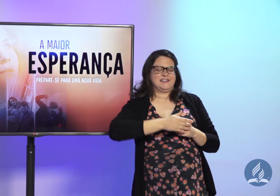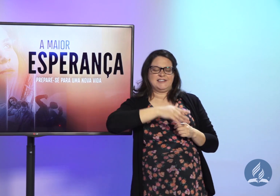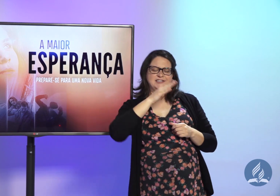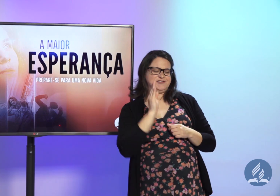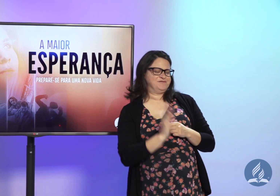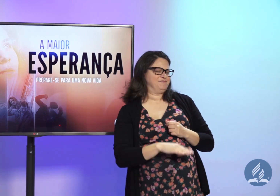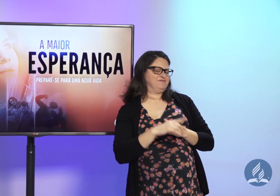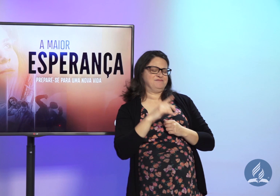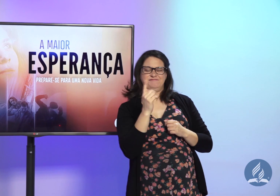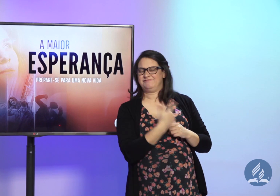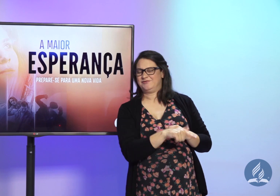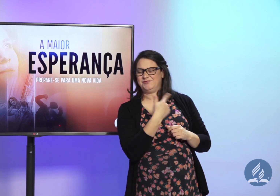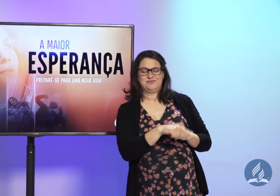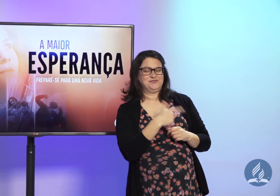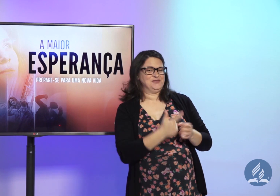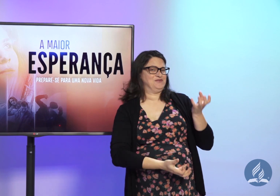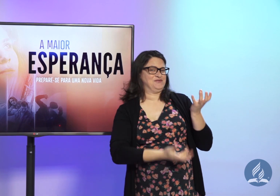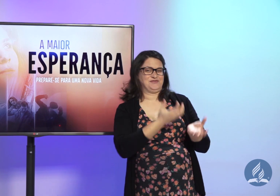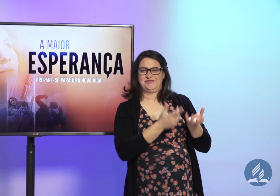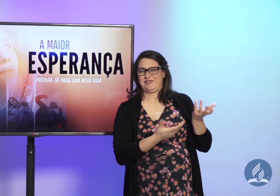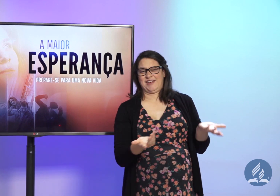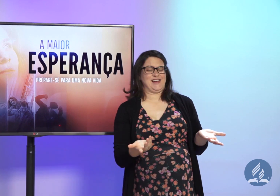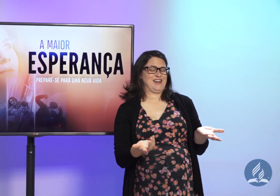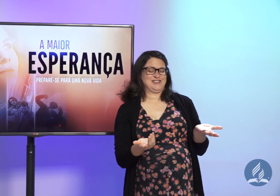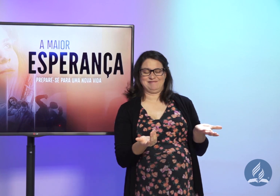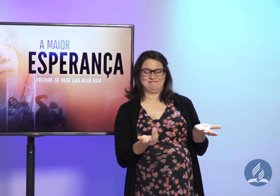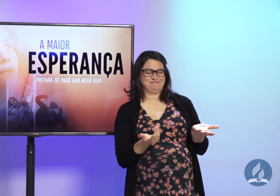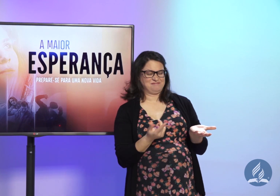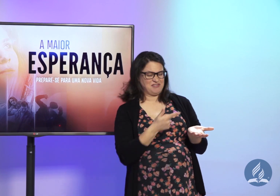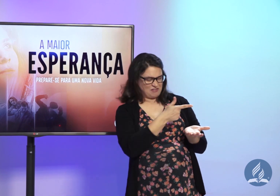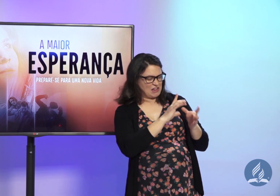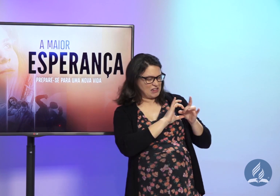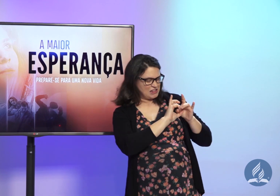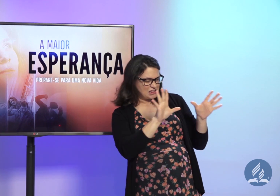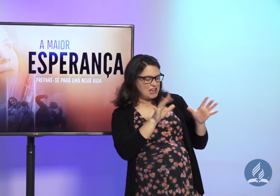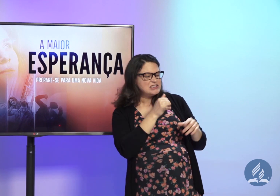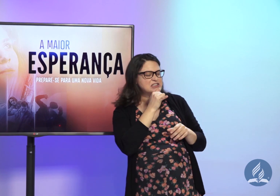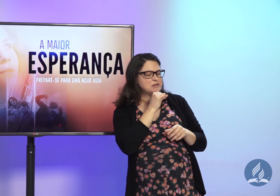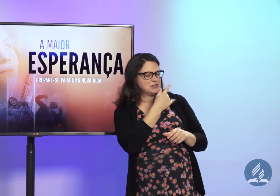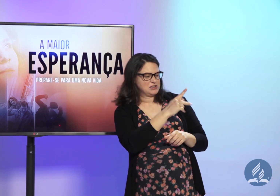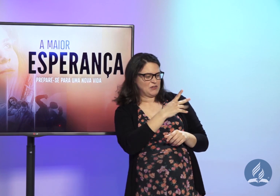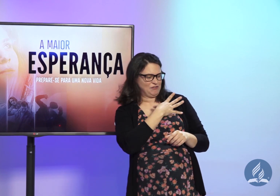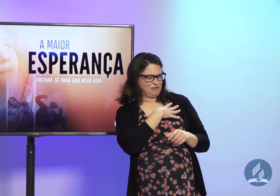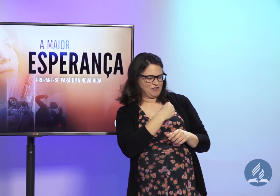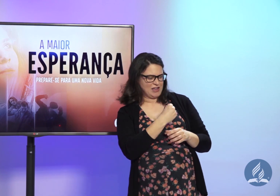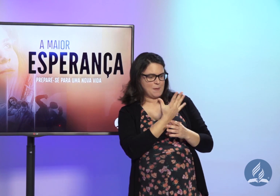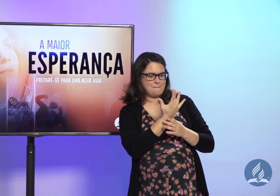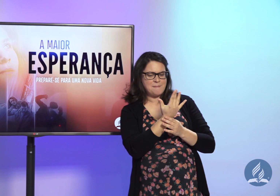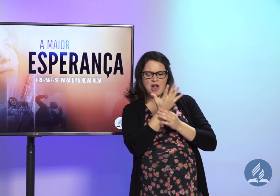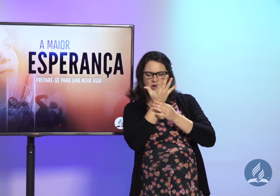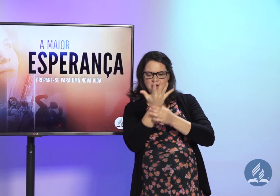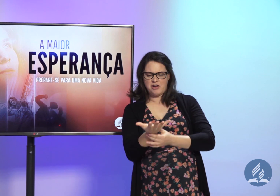havia ensinado, que existe o céu e existe o inferno. Esse amigo surdo disse: olha, você está equivocado, não existe